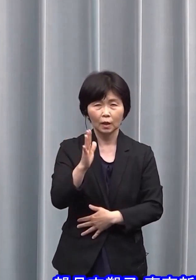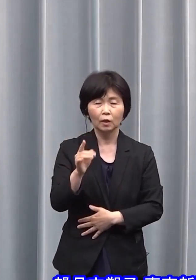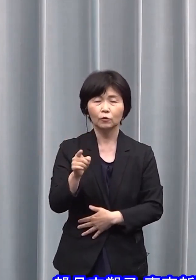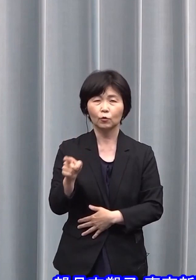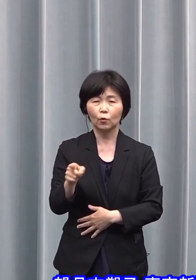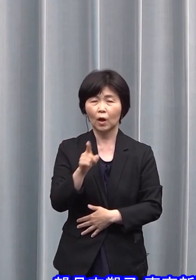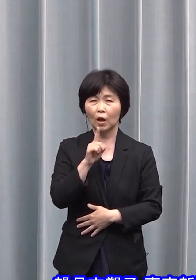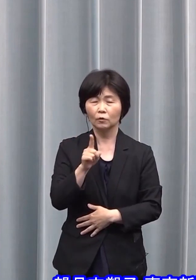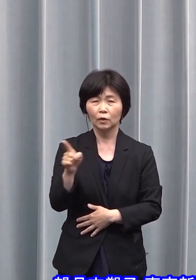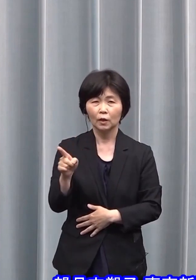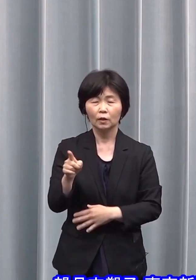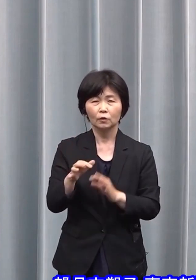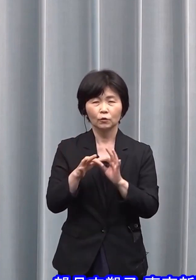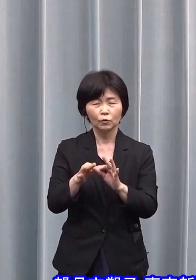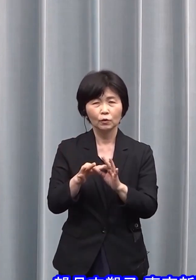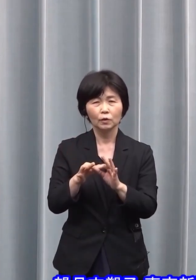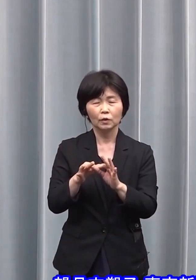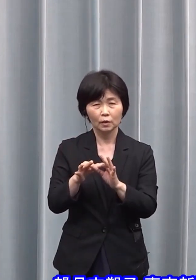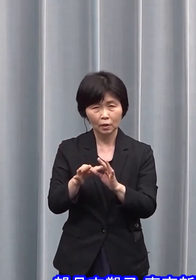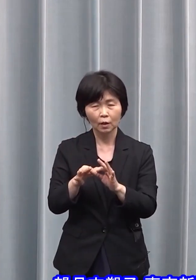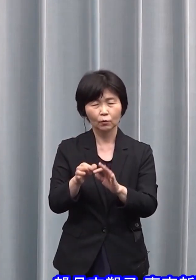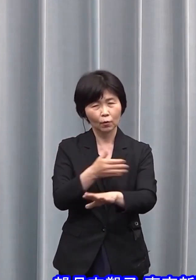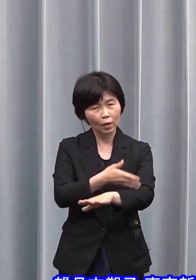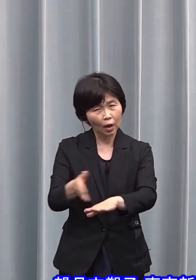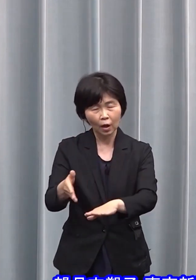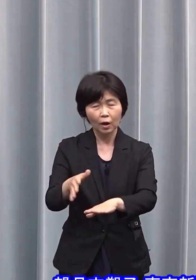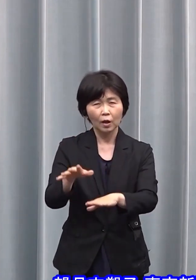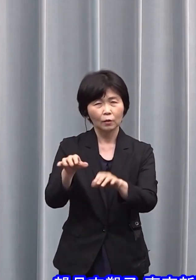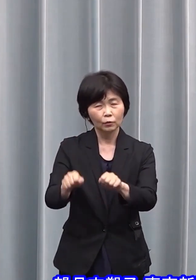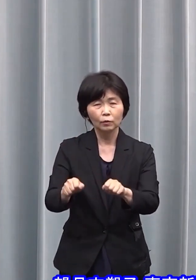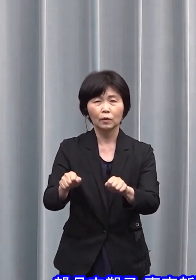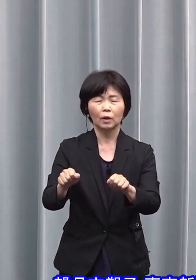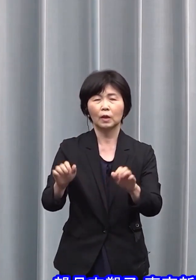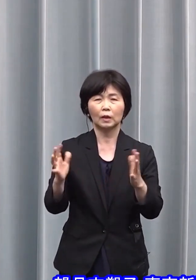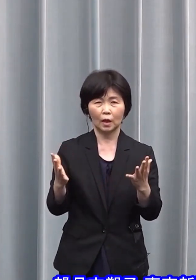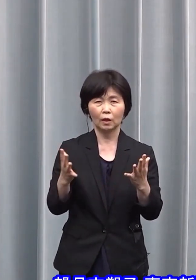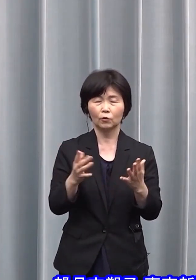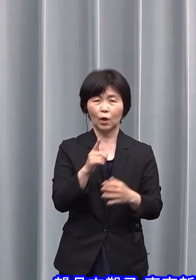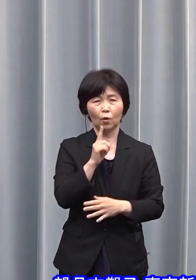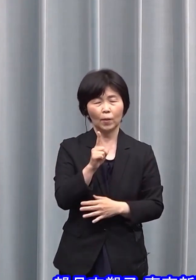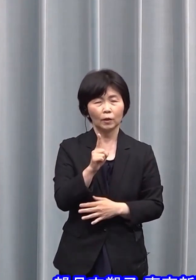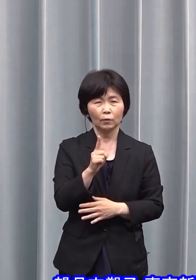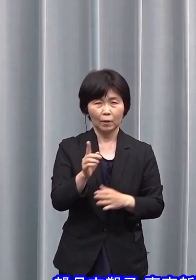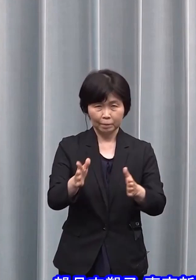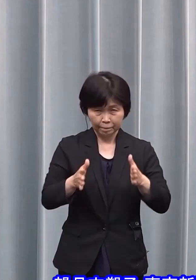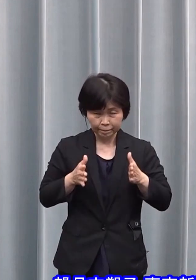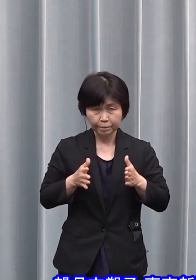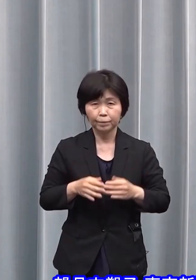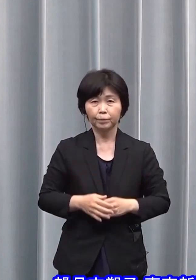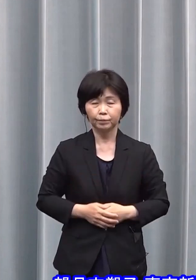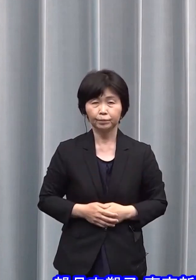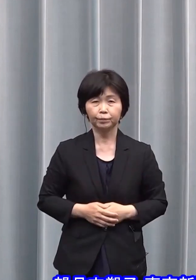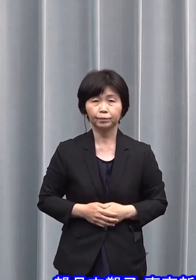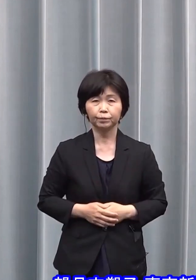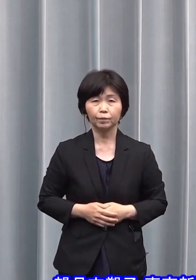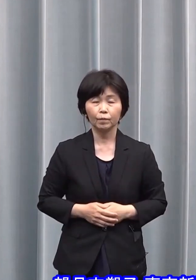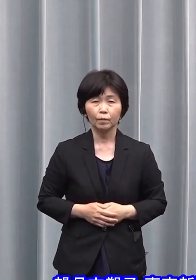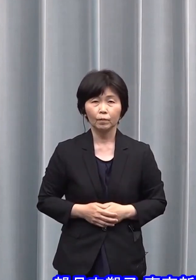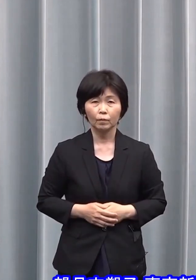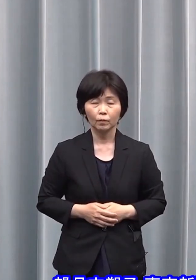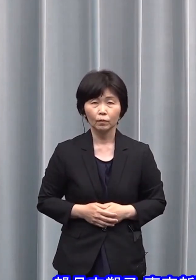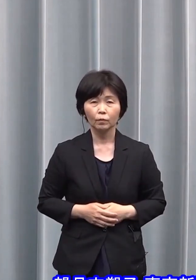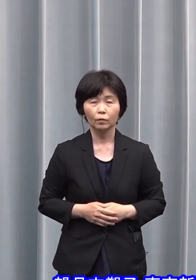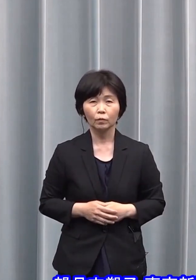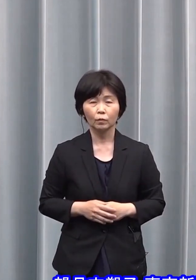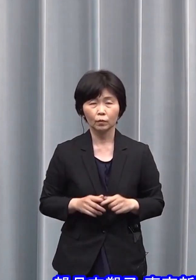する前後の文脈等も承知をしておりませんので、コメントは差し控えさせていただきたいと思います。 は